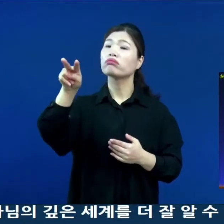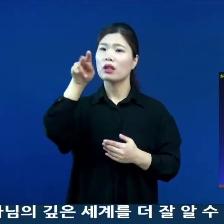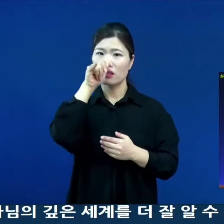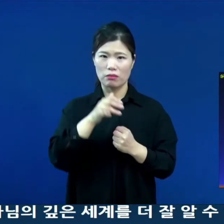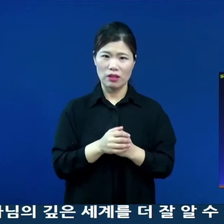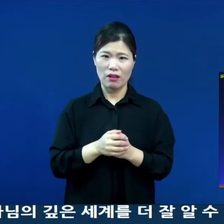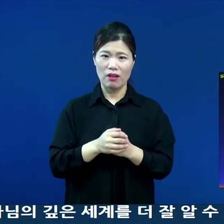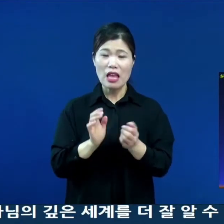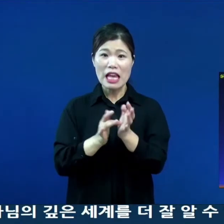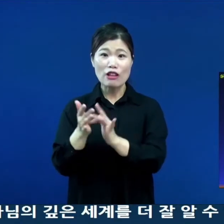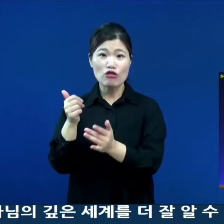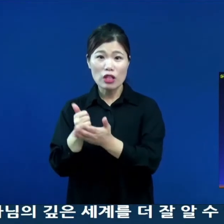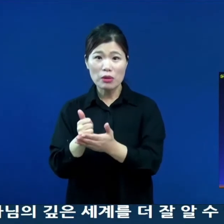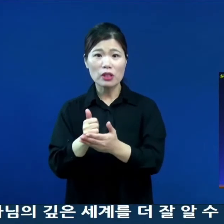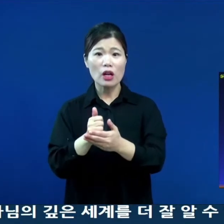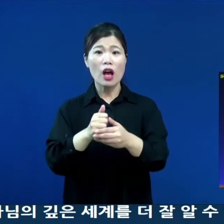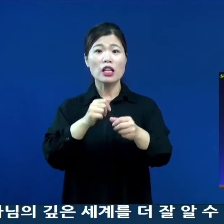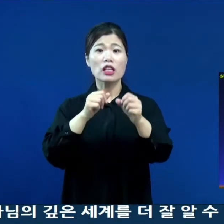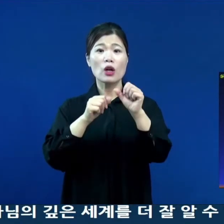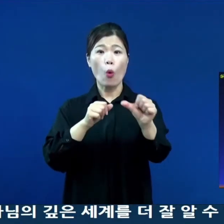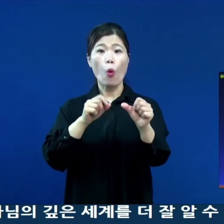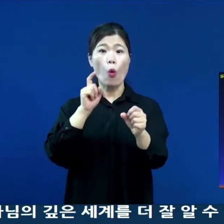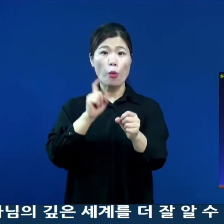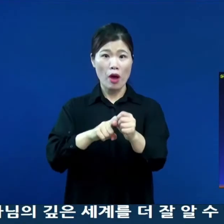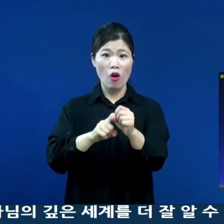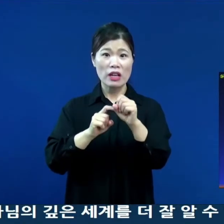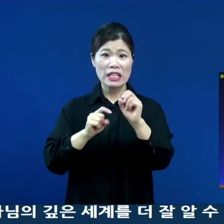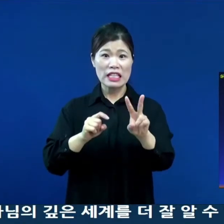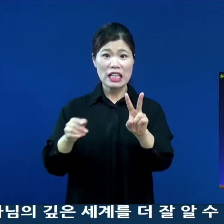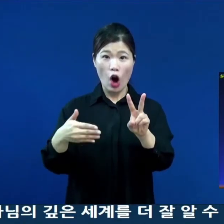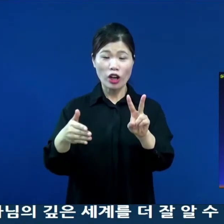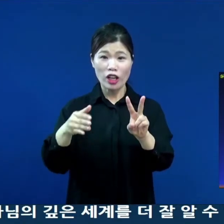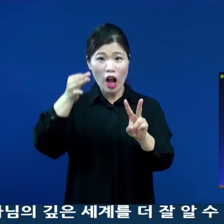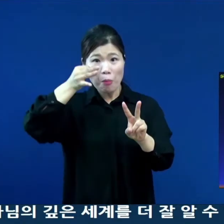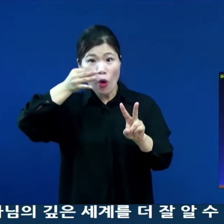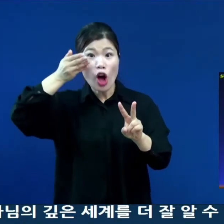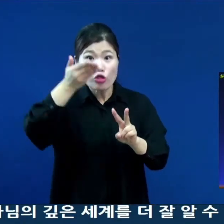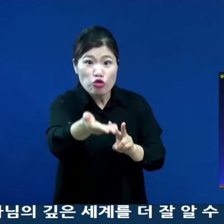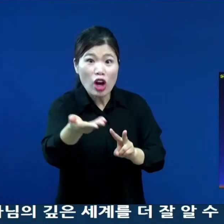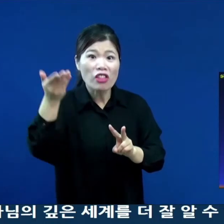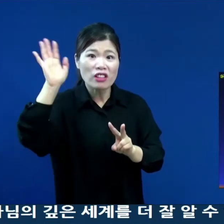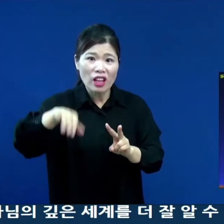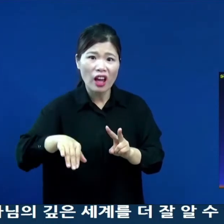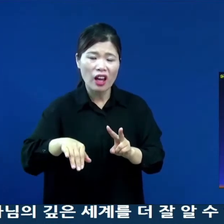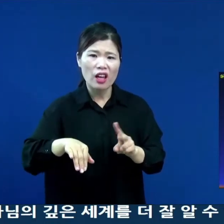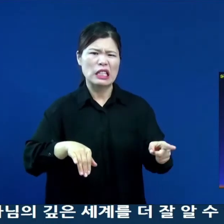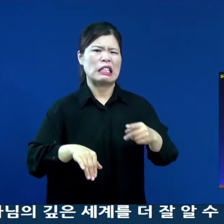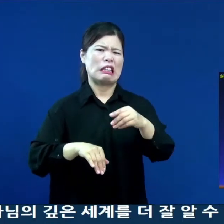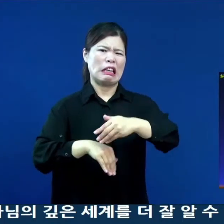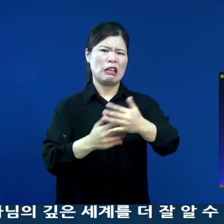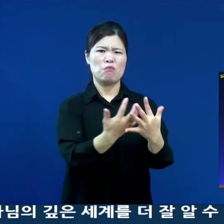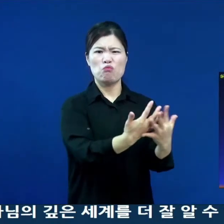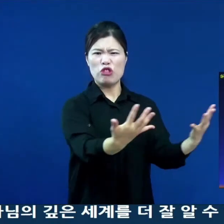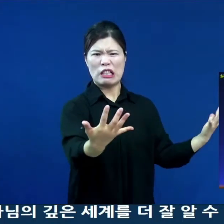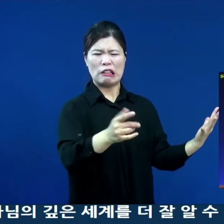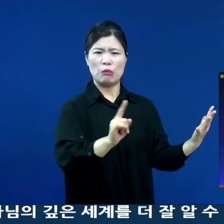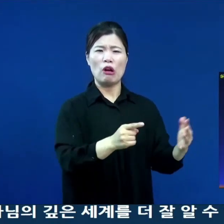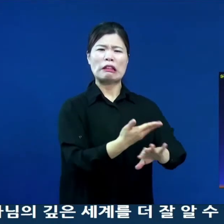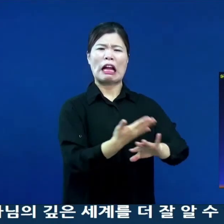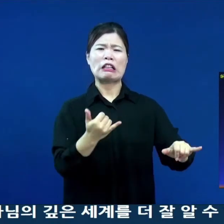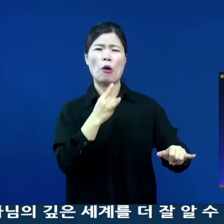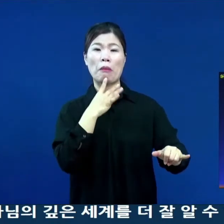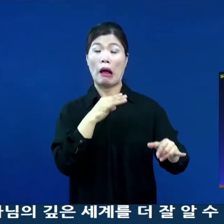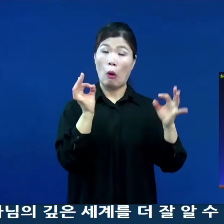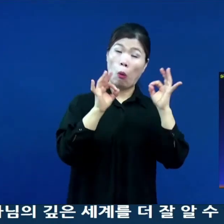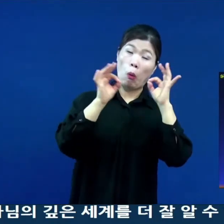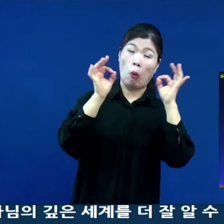오병이어의 기적을 보여줬는데 딴 걸 봐. 그걸 보면서 배부를 생각만 하는 걸 봐. 나의 이익 챙길 생각만 하는